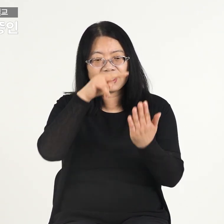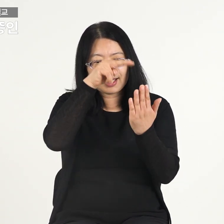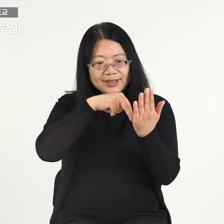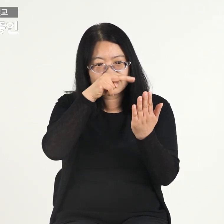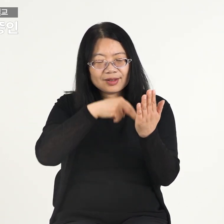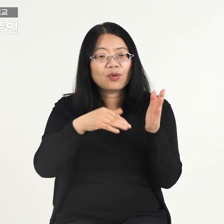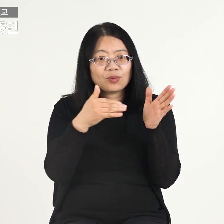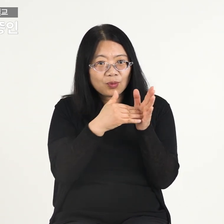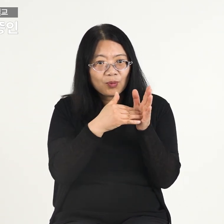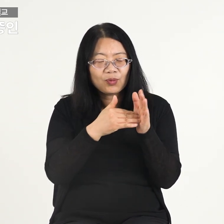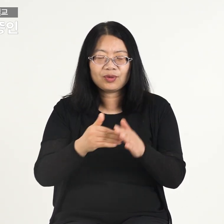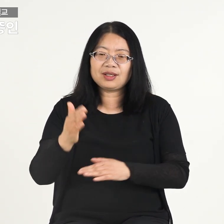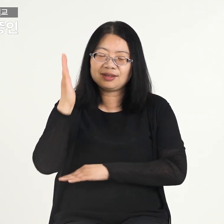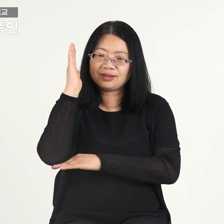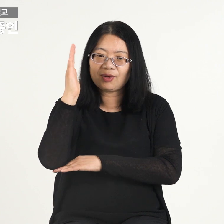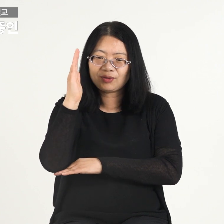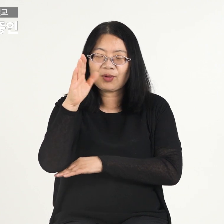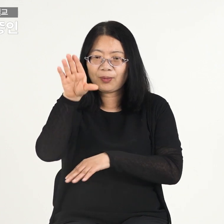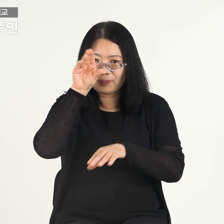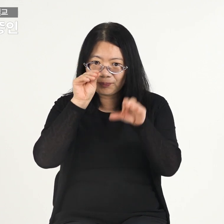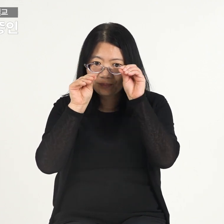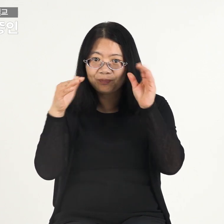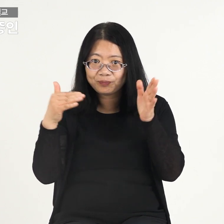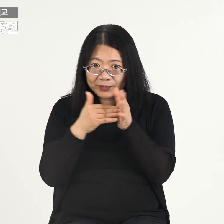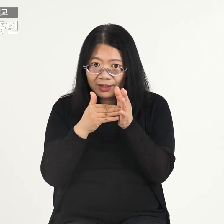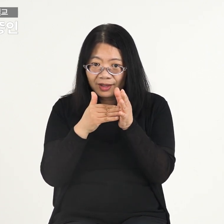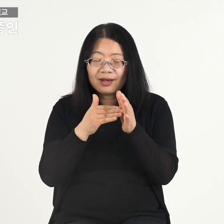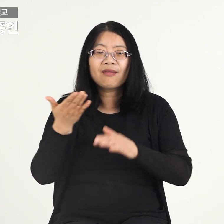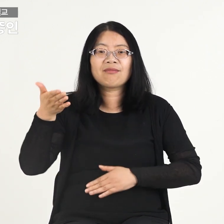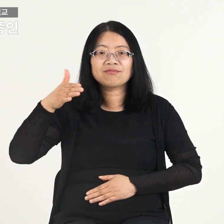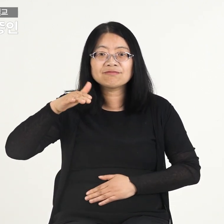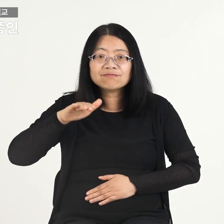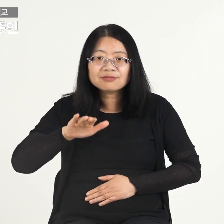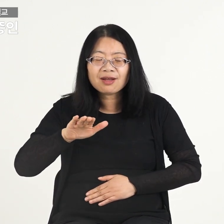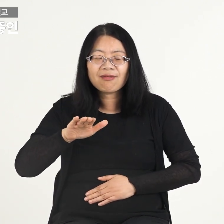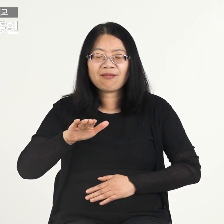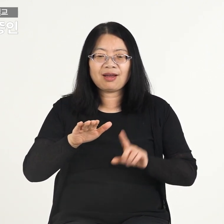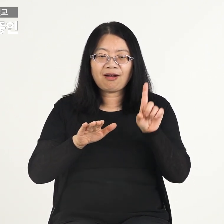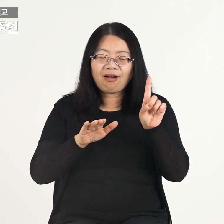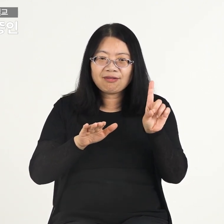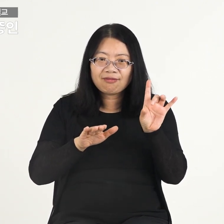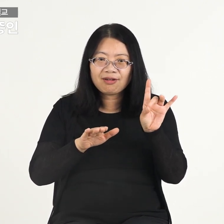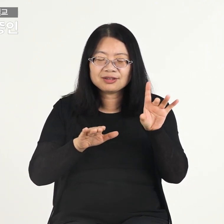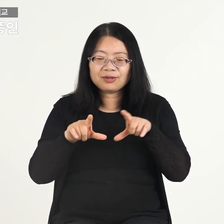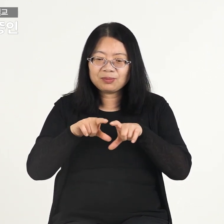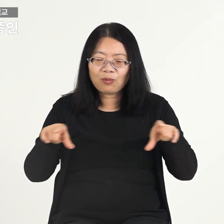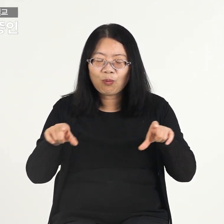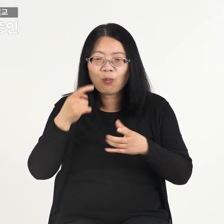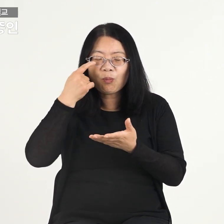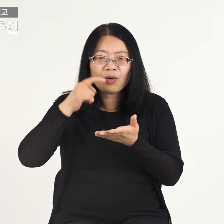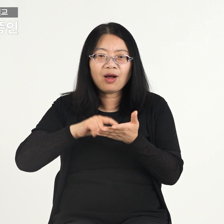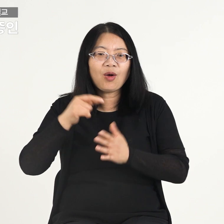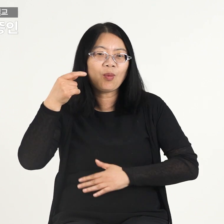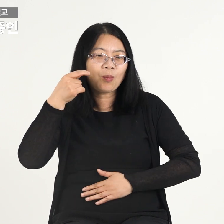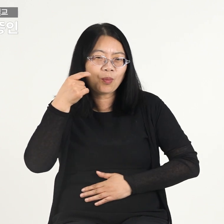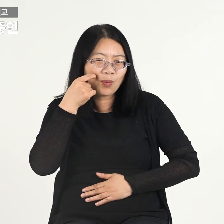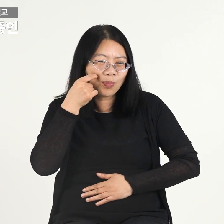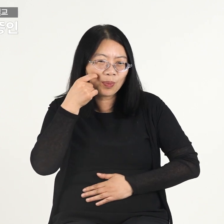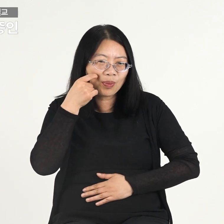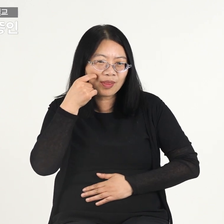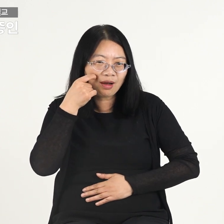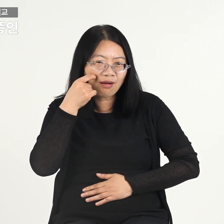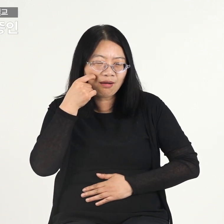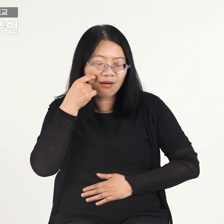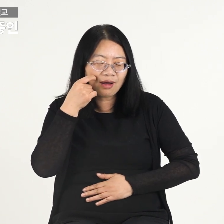읽어 나가다 보니까 한 가지 평소에는 발견하지 못했던 패턴